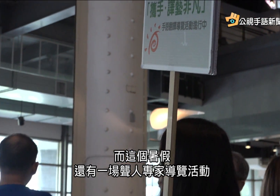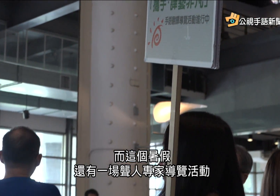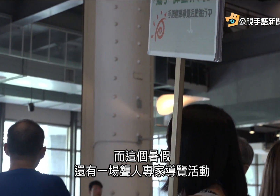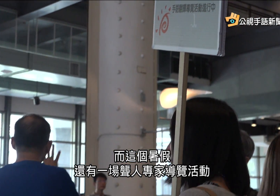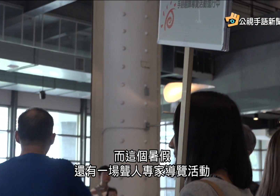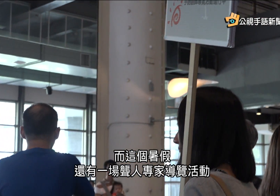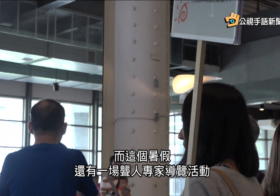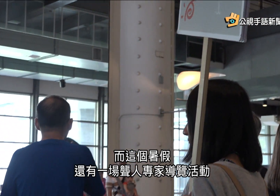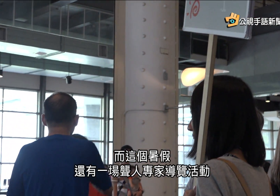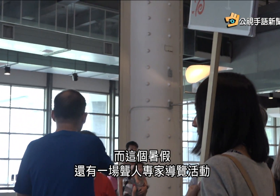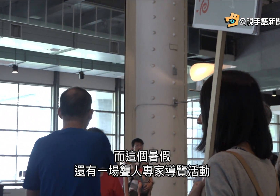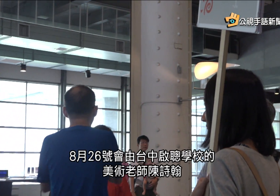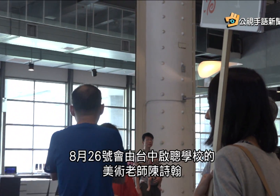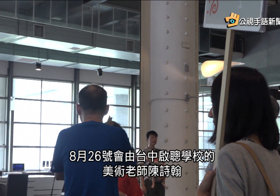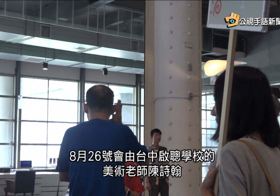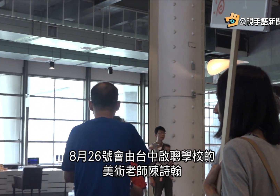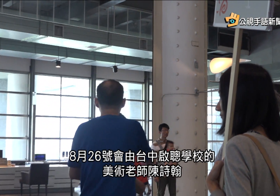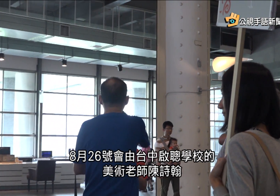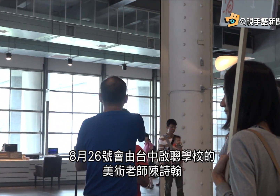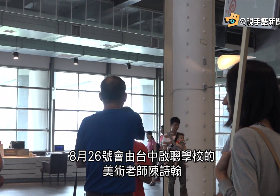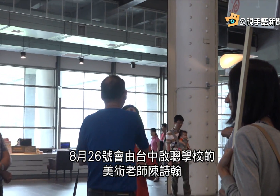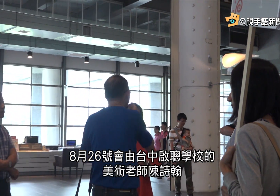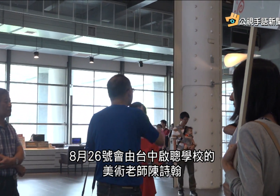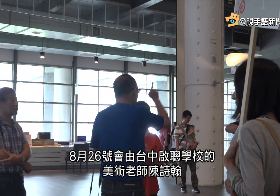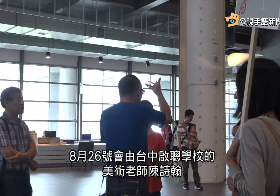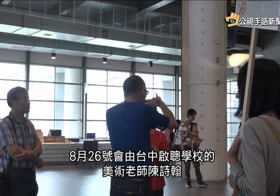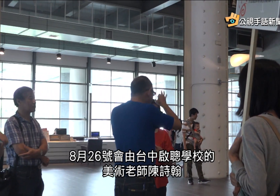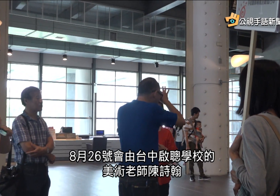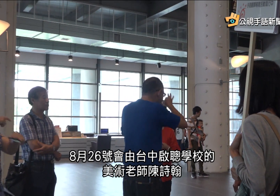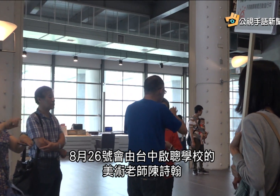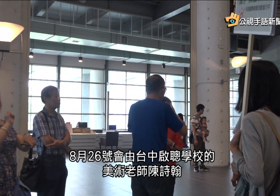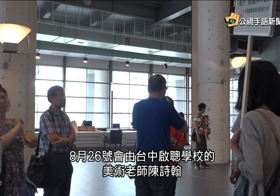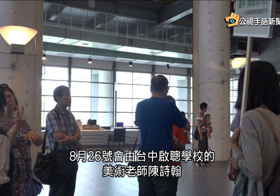动，8月26号会由台中启聪学校的美术老师陈诗翰